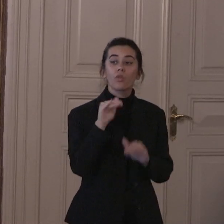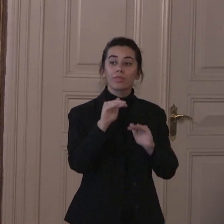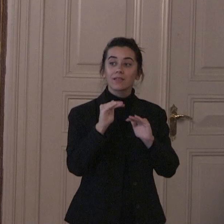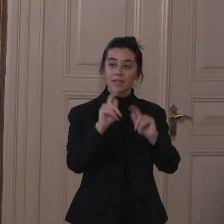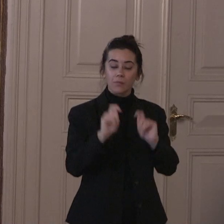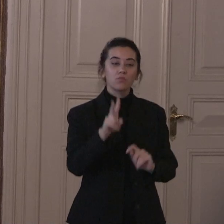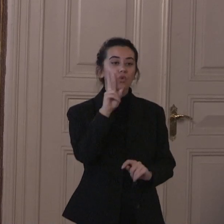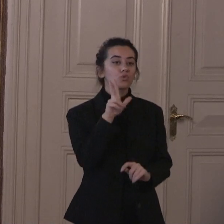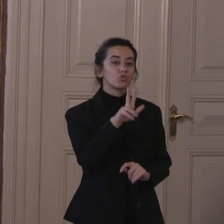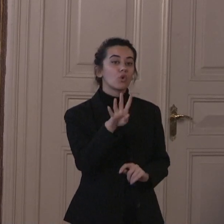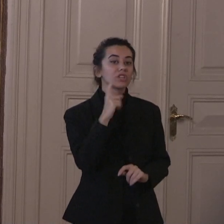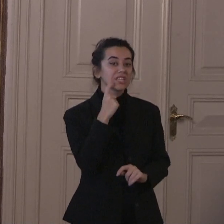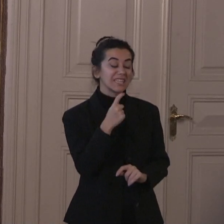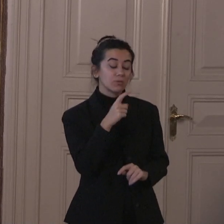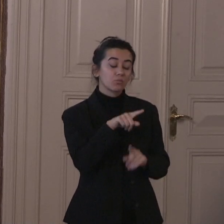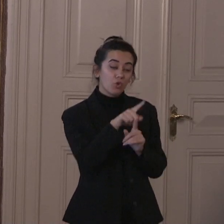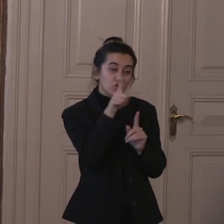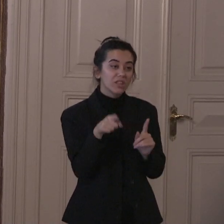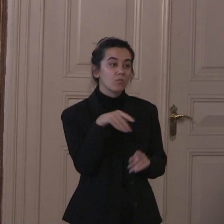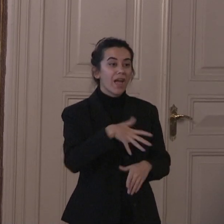da engelli öğrenci birliğinde çalışıyorum.